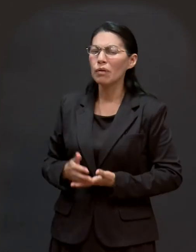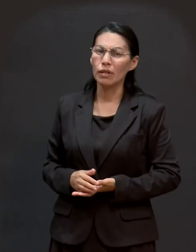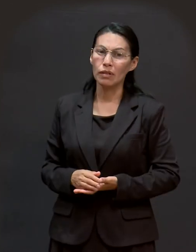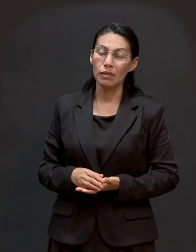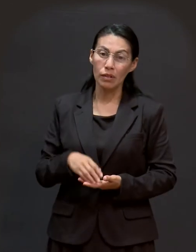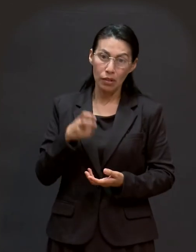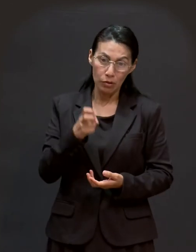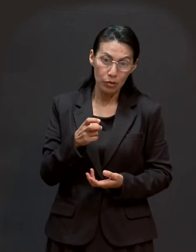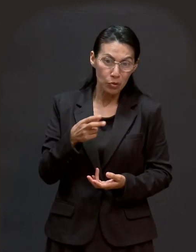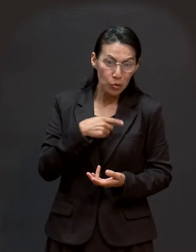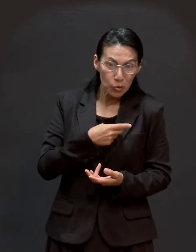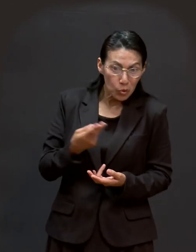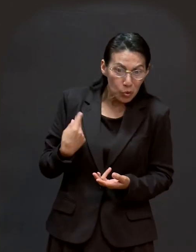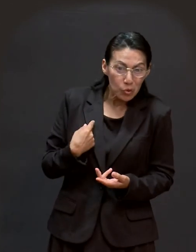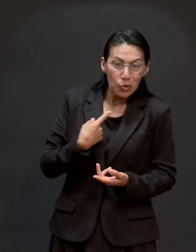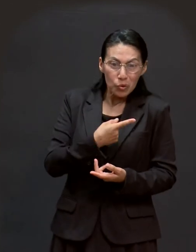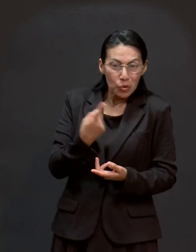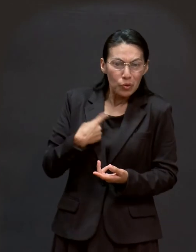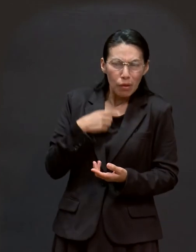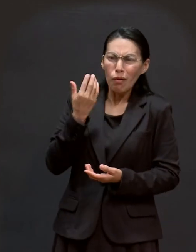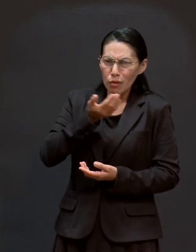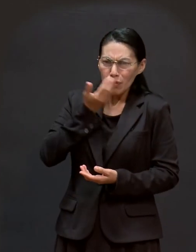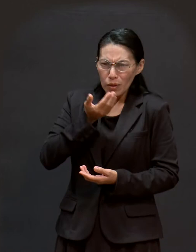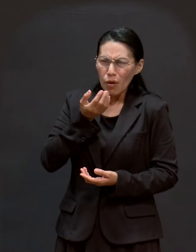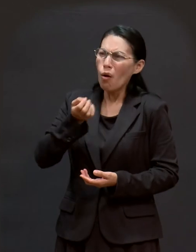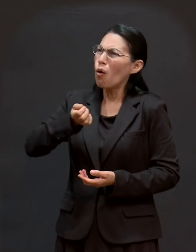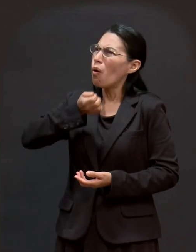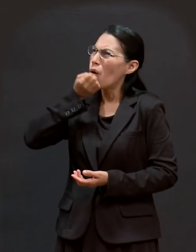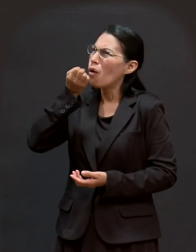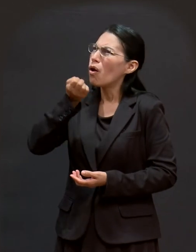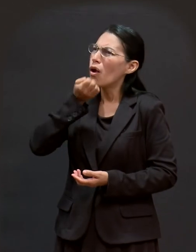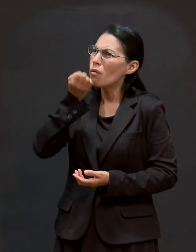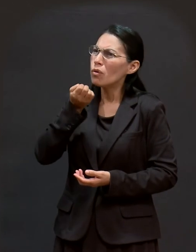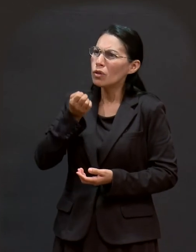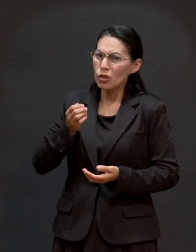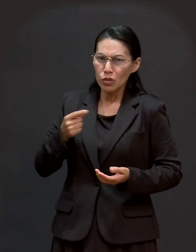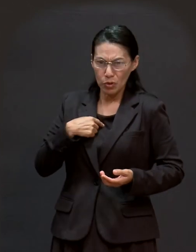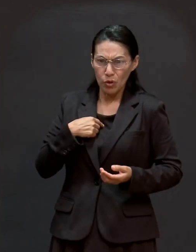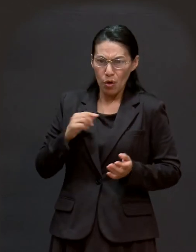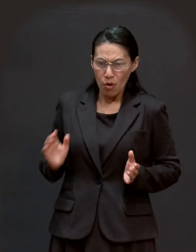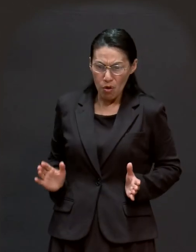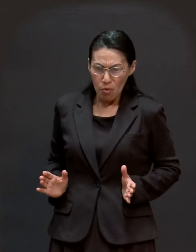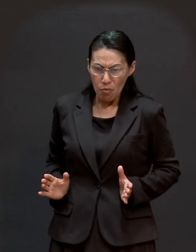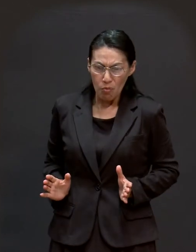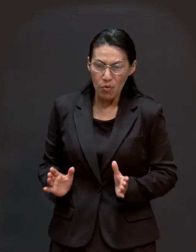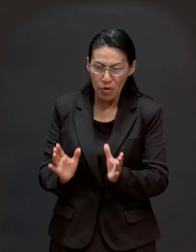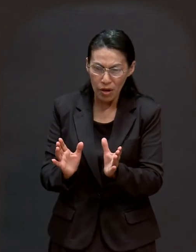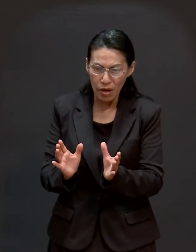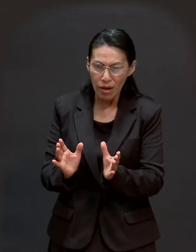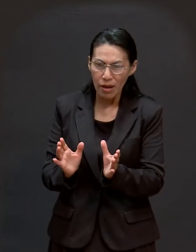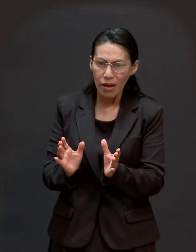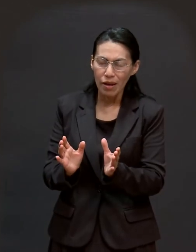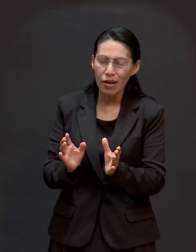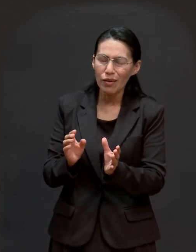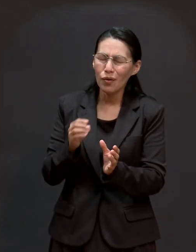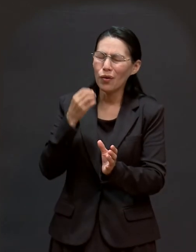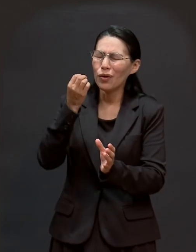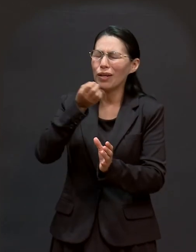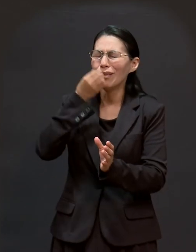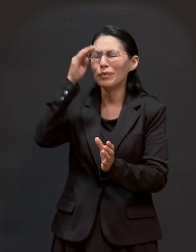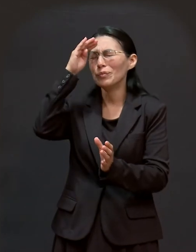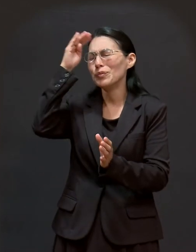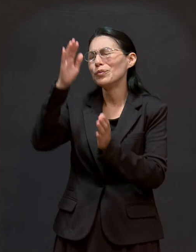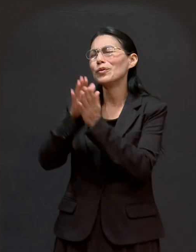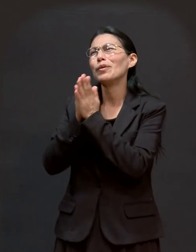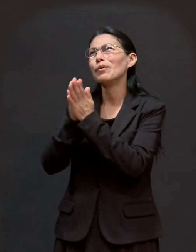prácticas de la vida es el diario vivir absoluta y le pedimos a dios y lo empuje y